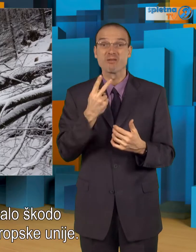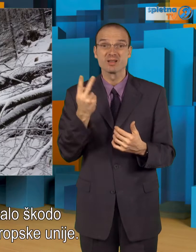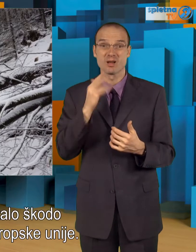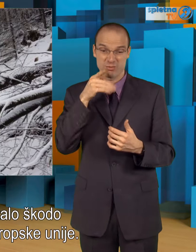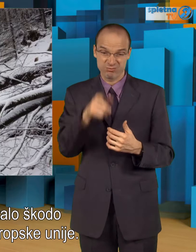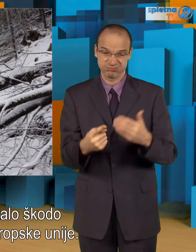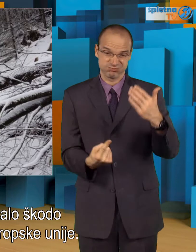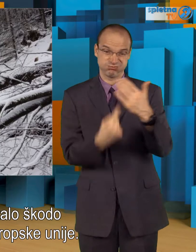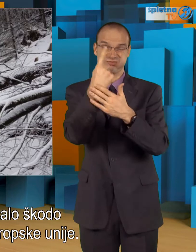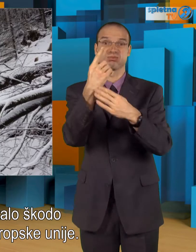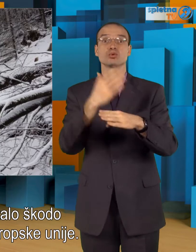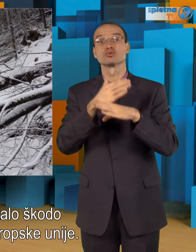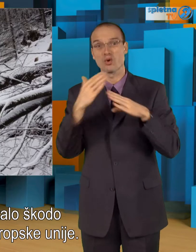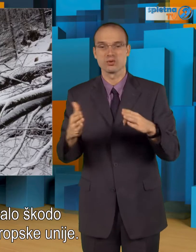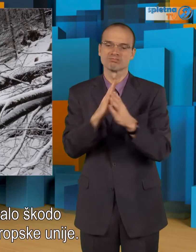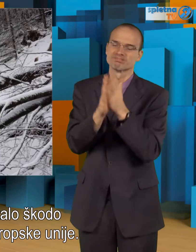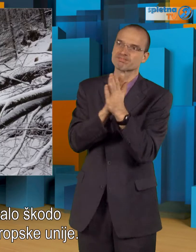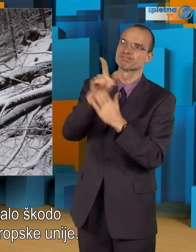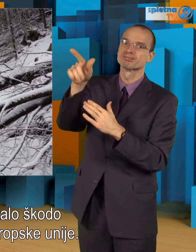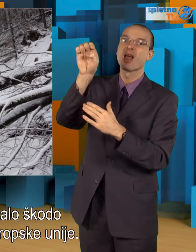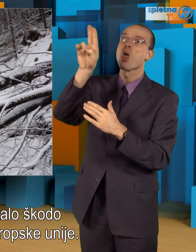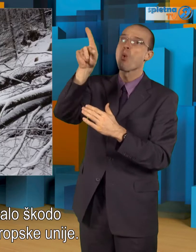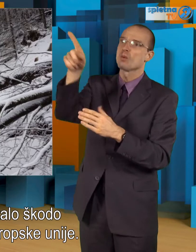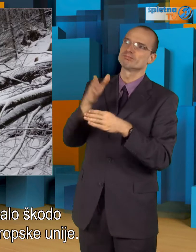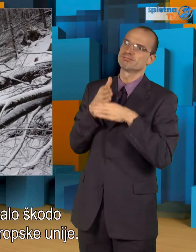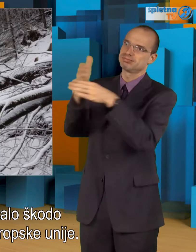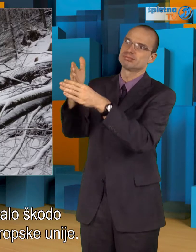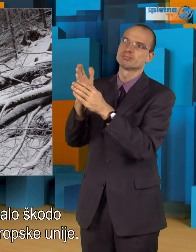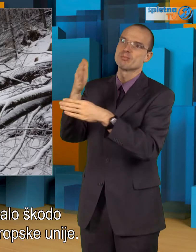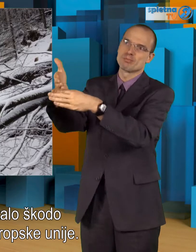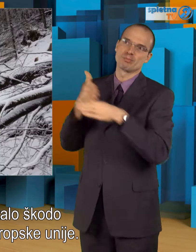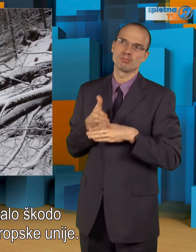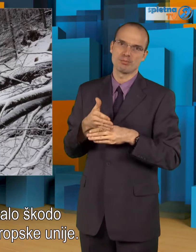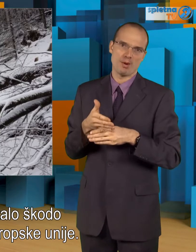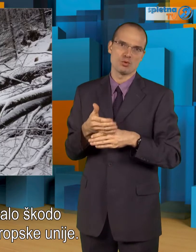Slovenija bo za nastalo škodo zaprosila za pomoč Evropske unije.